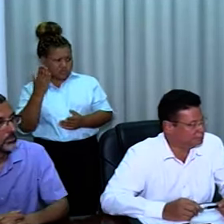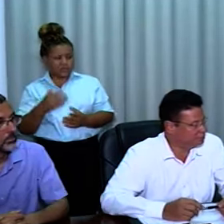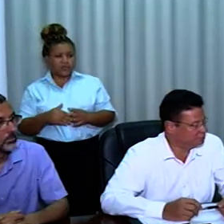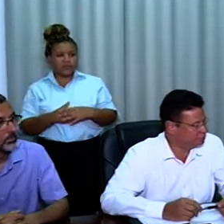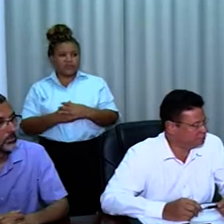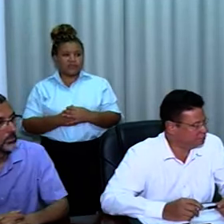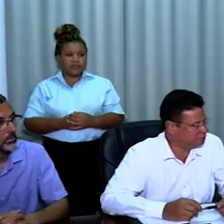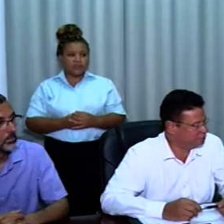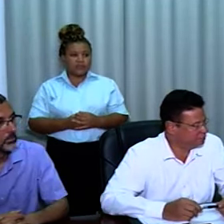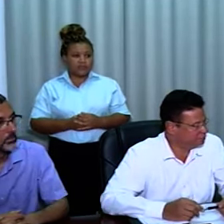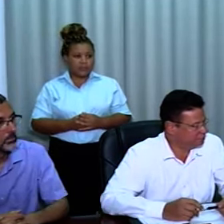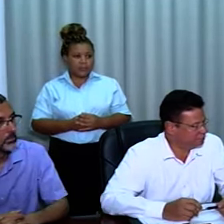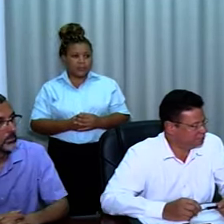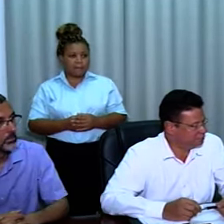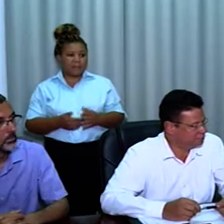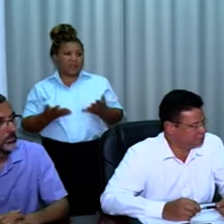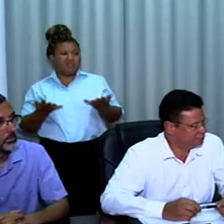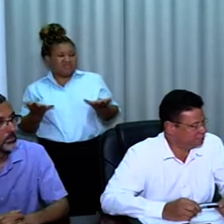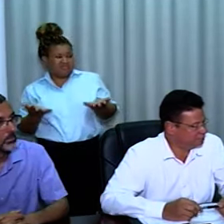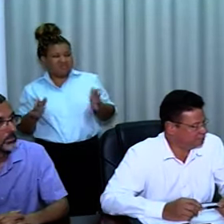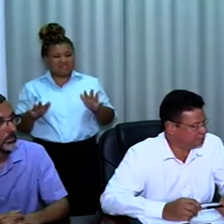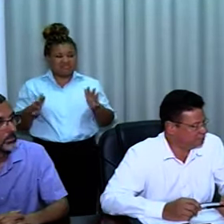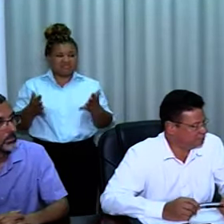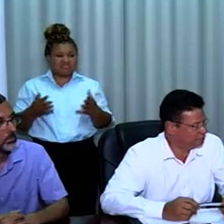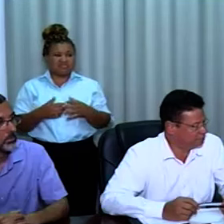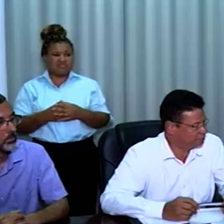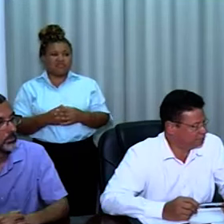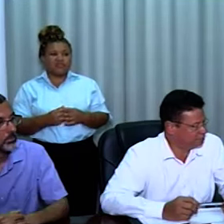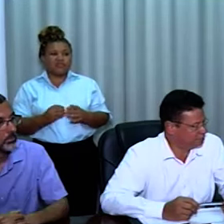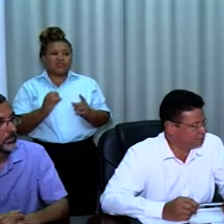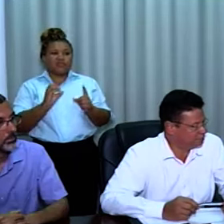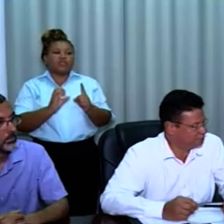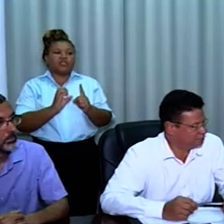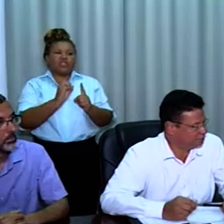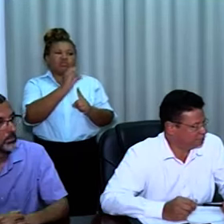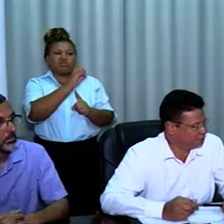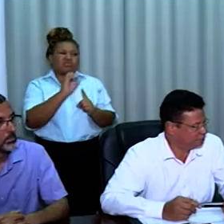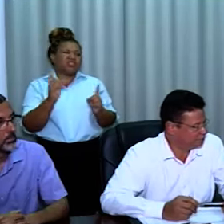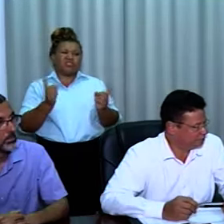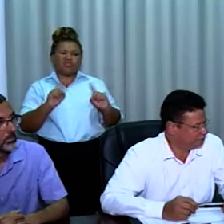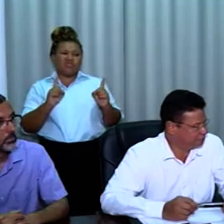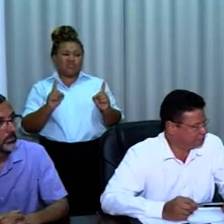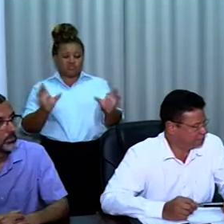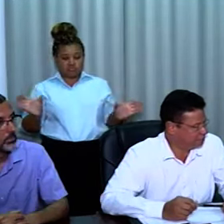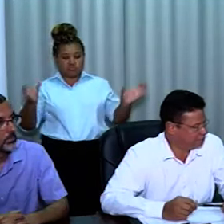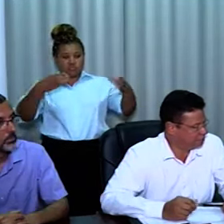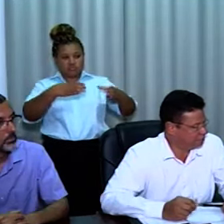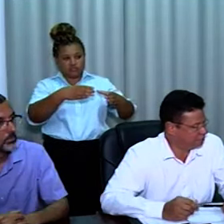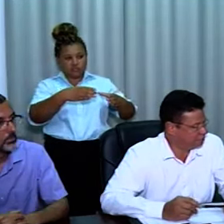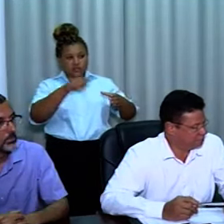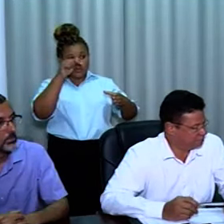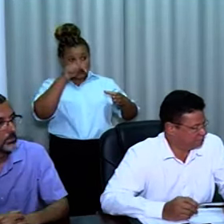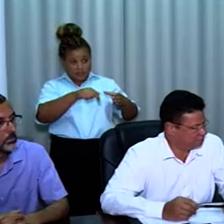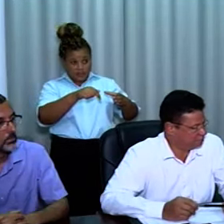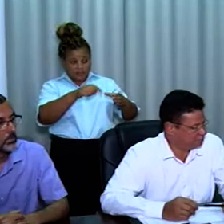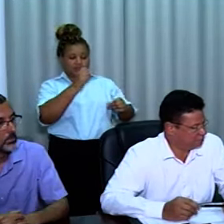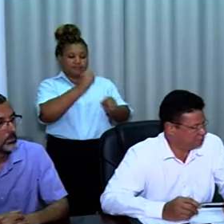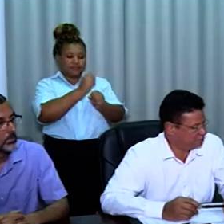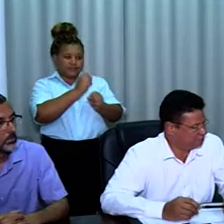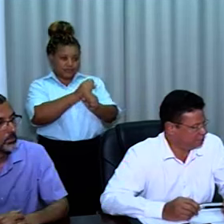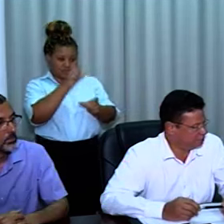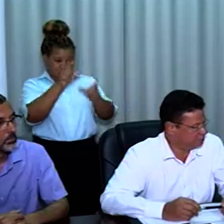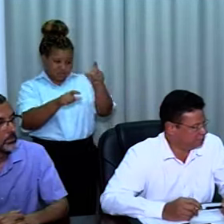plan qui 100% garanti. Ça qui est important c'est sa bonne coordination, bonne communication et sa limite de travail. Jusqu'à là mon quoi nous fait ça très bien.